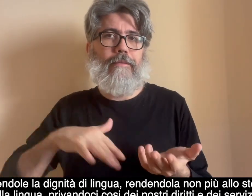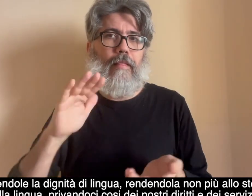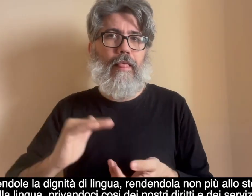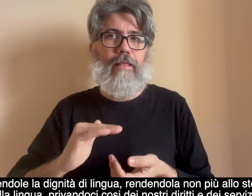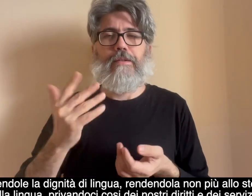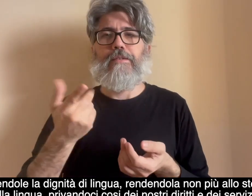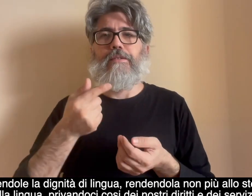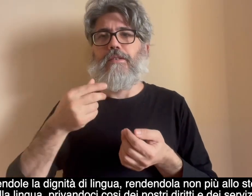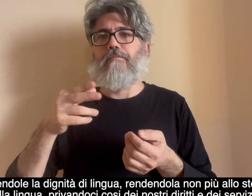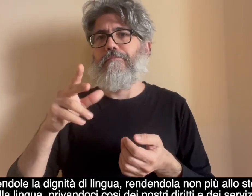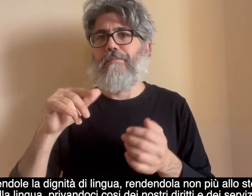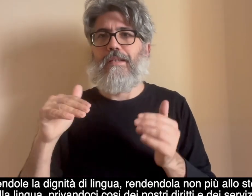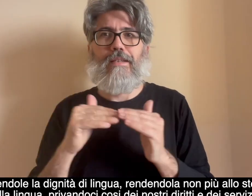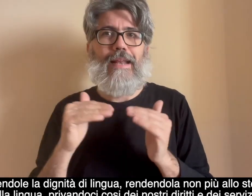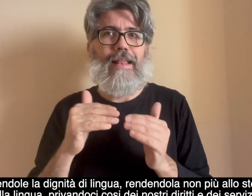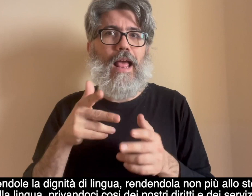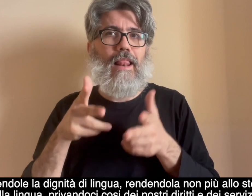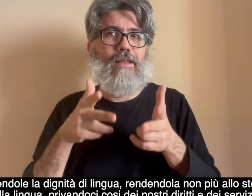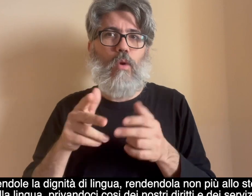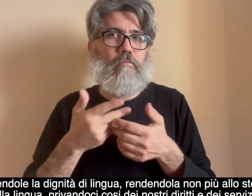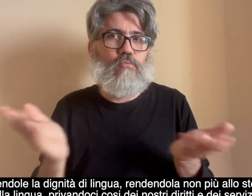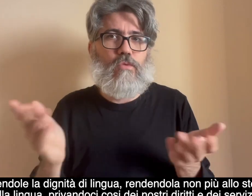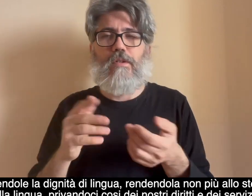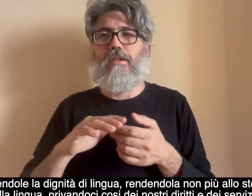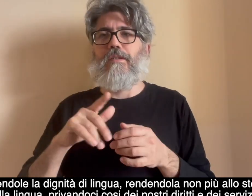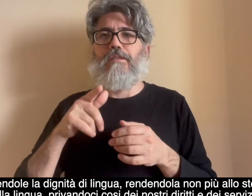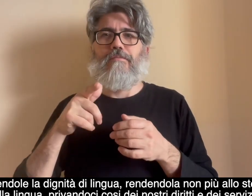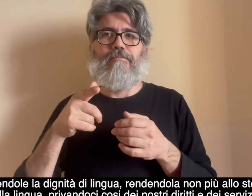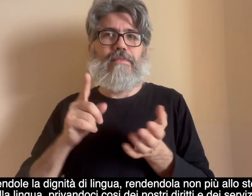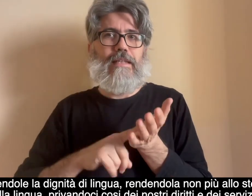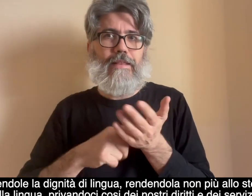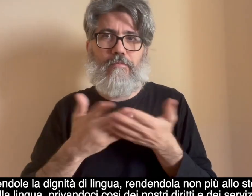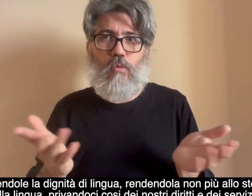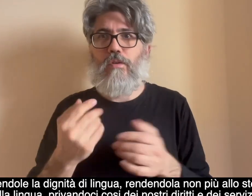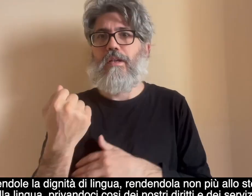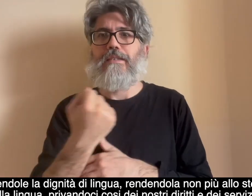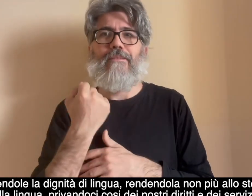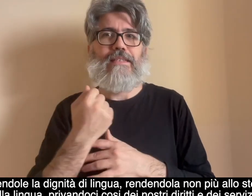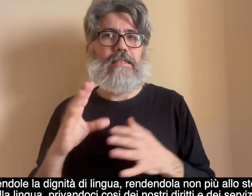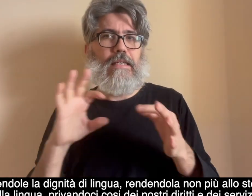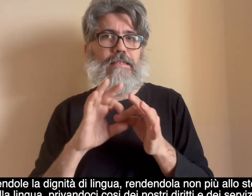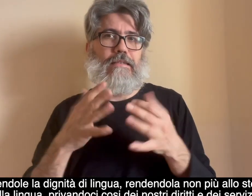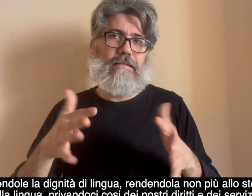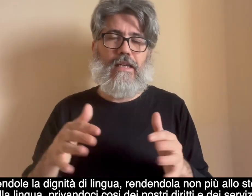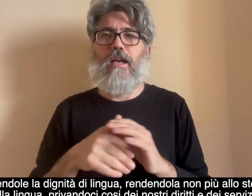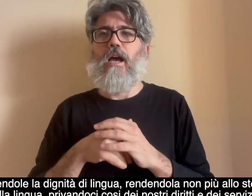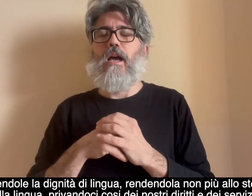gestuale quindi togliendole la dignità di lingua rendendola non più allo stesso livello e privandoci così dei nostri diritti e dei servizi